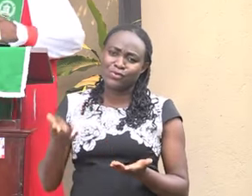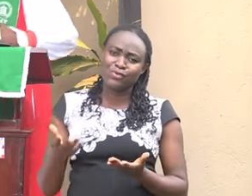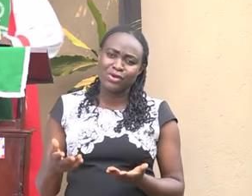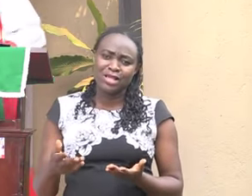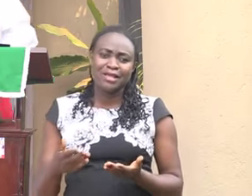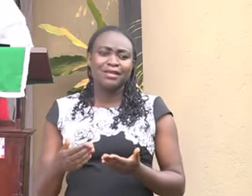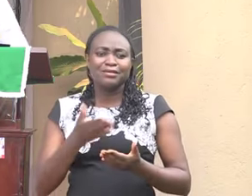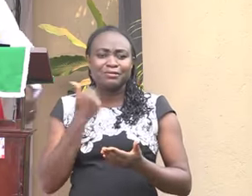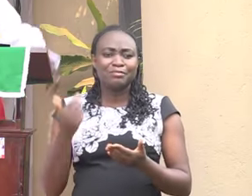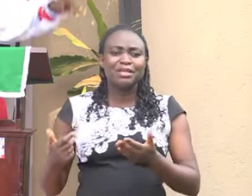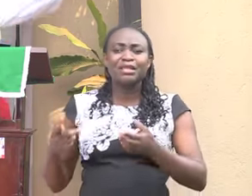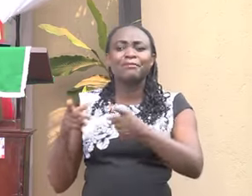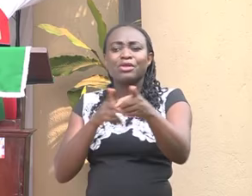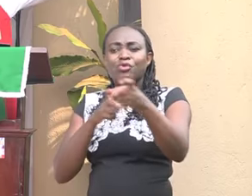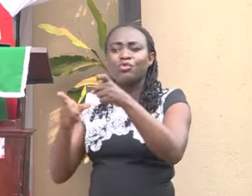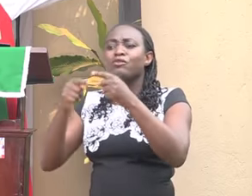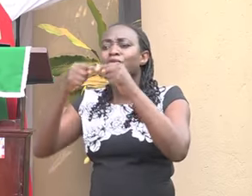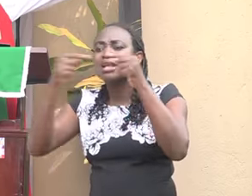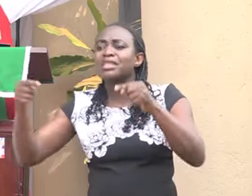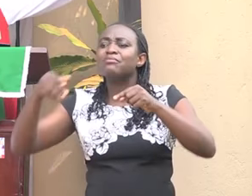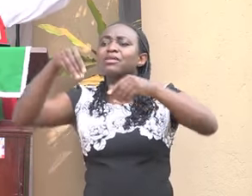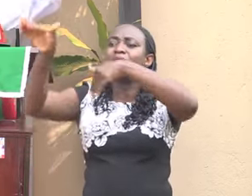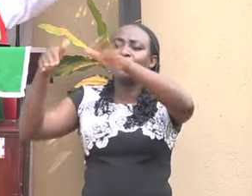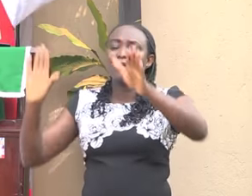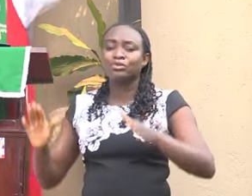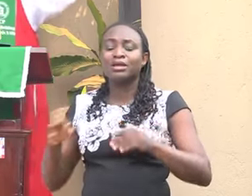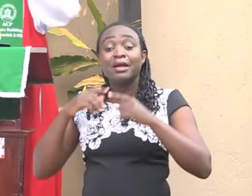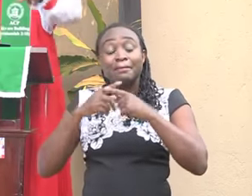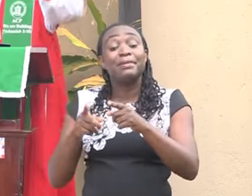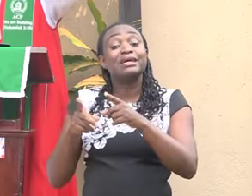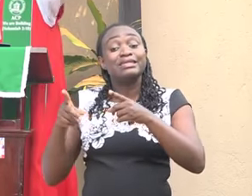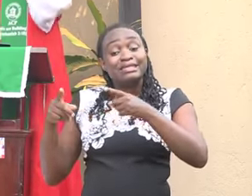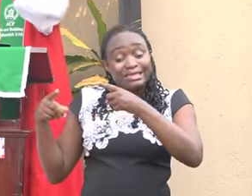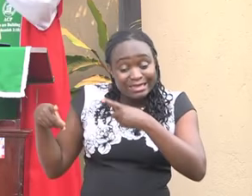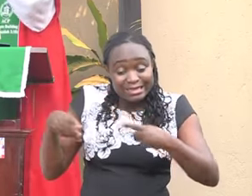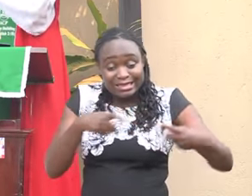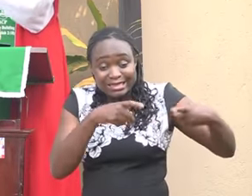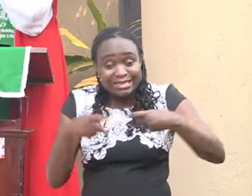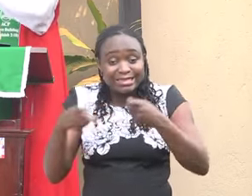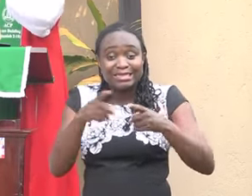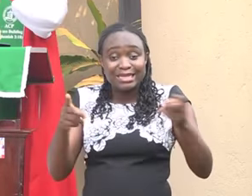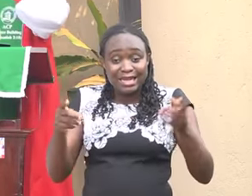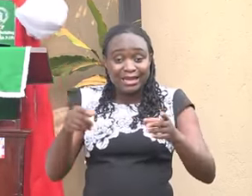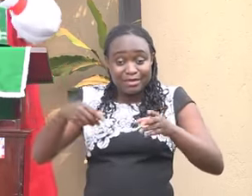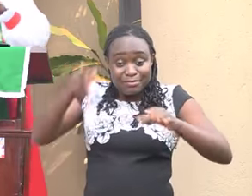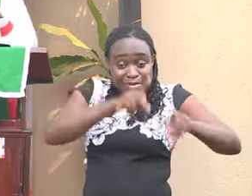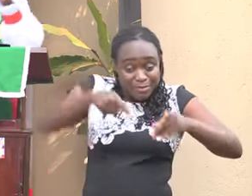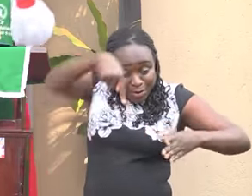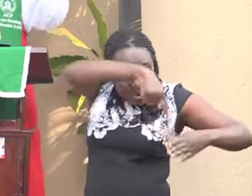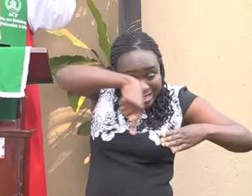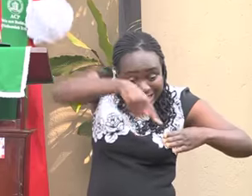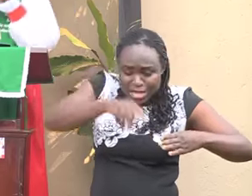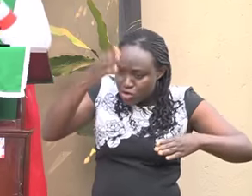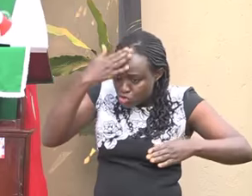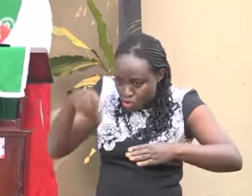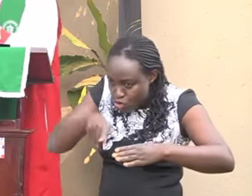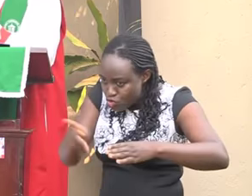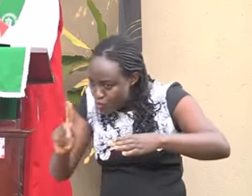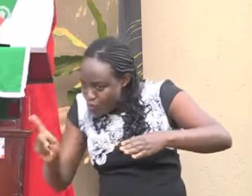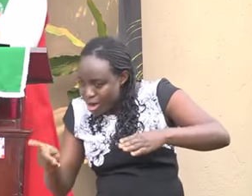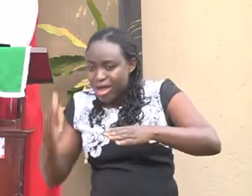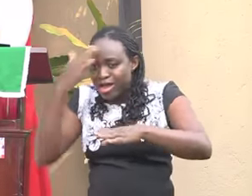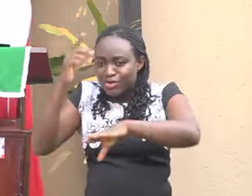kono Lutalo Oluwaba labenga bababwe Nayo Lutalo Oluwaba lababali bunda Amanyiu uwa ita